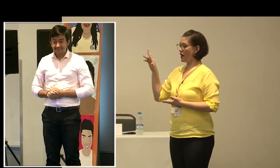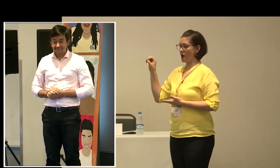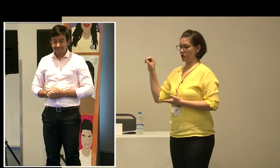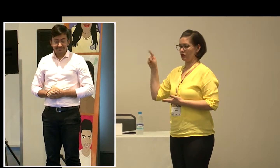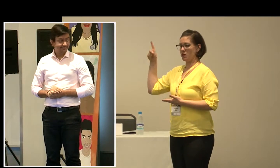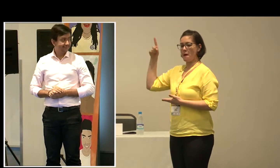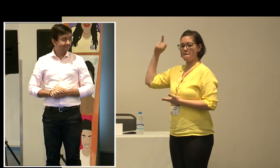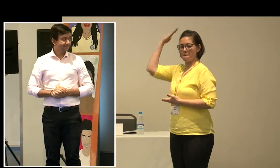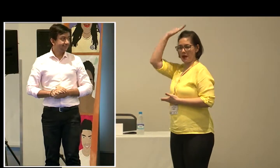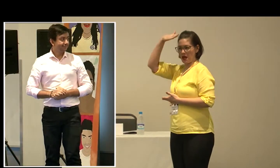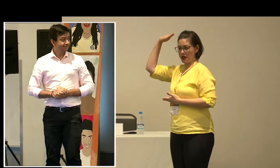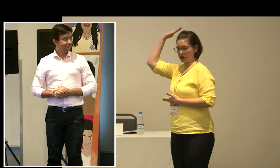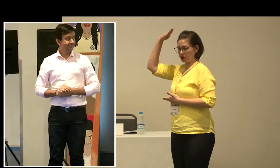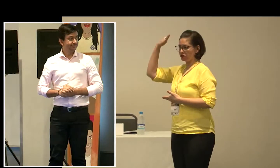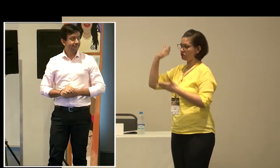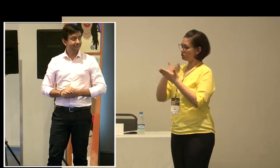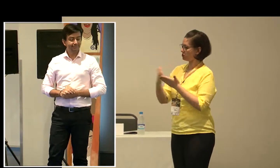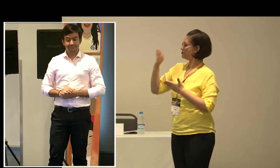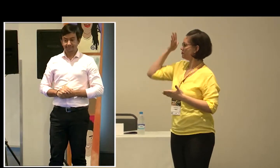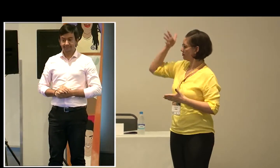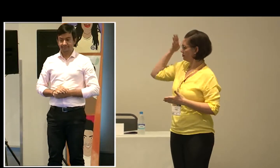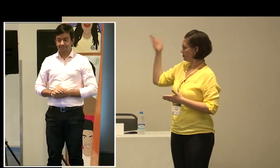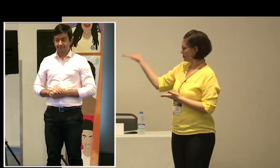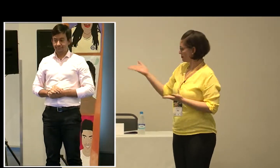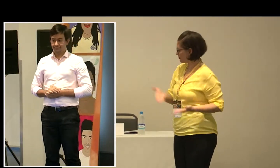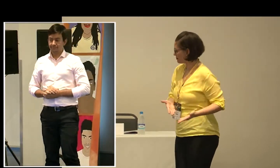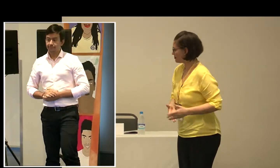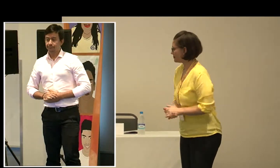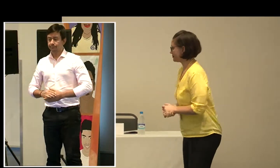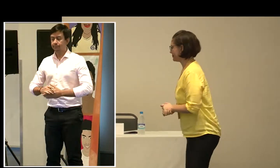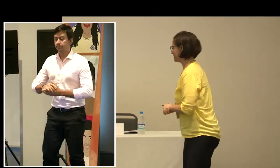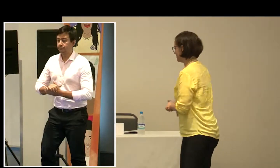de convidar um palestrante.